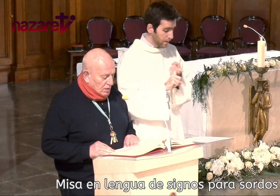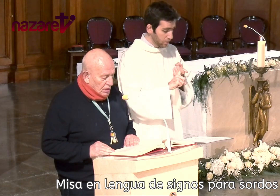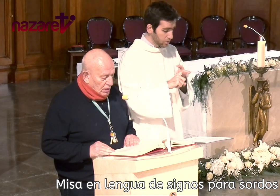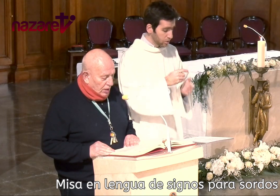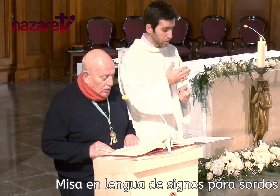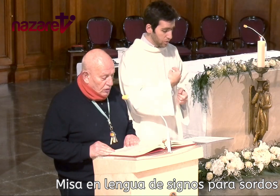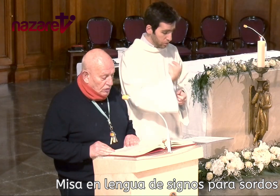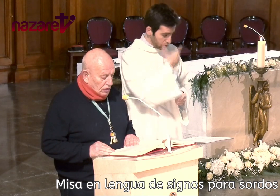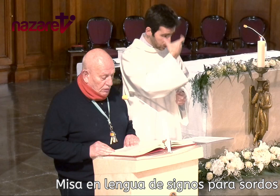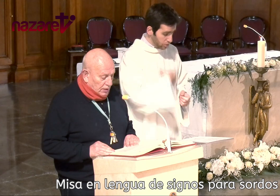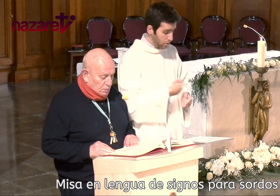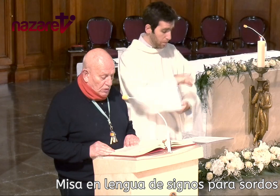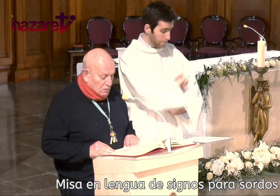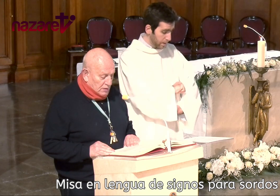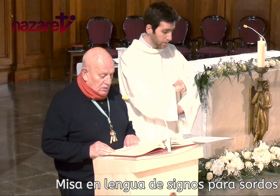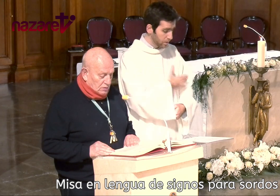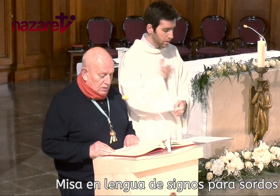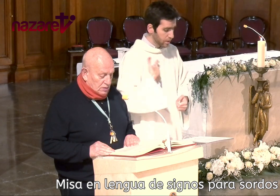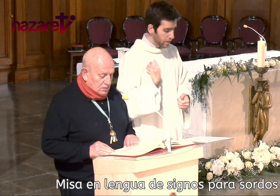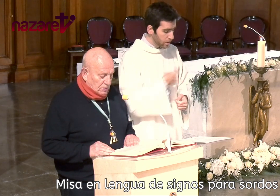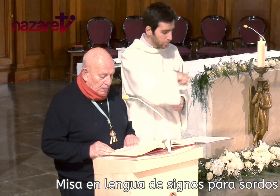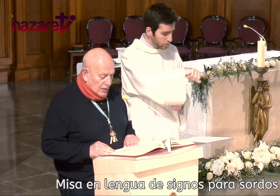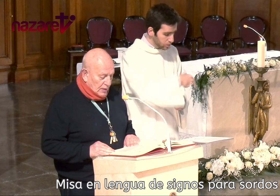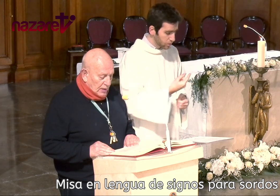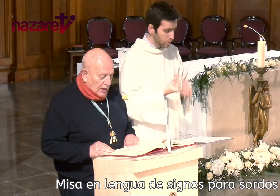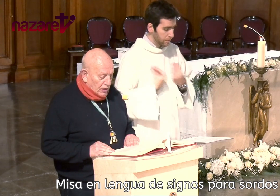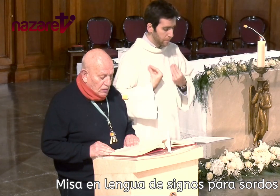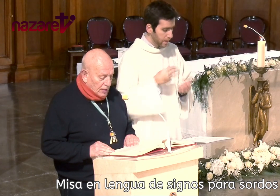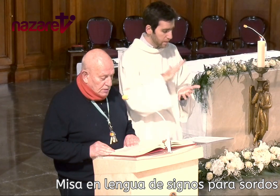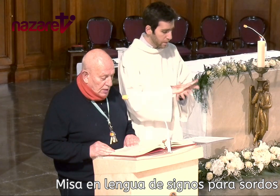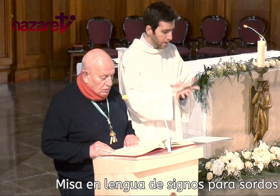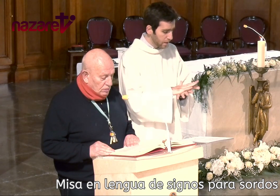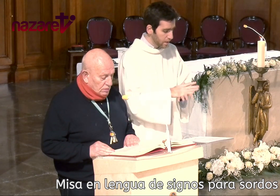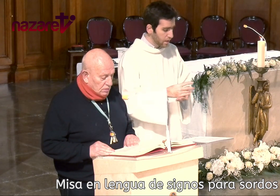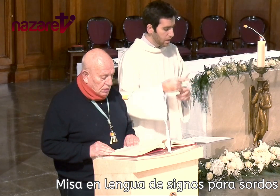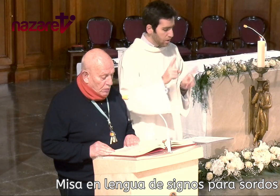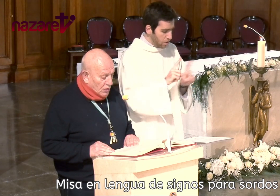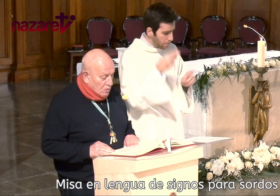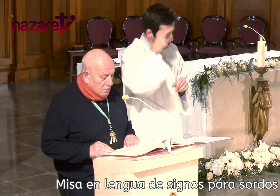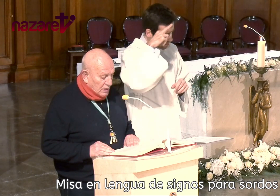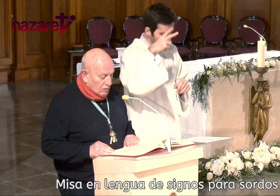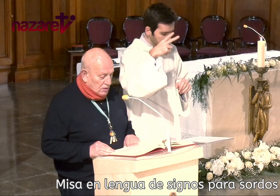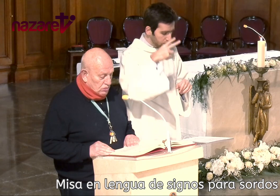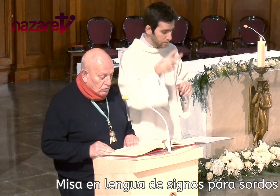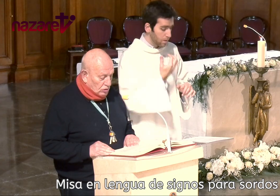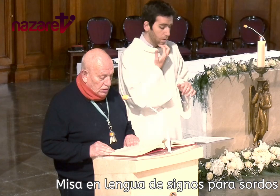quiero que os habéis preocupaciones él no ha casado se preocupa de los asuntos del